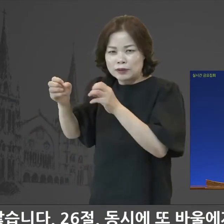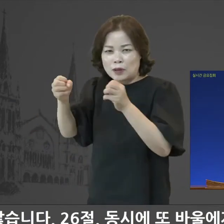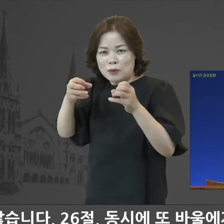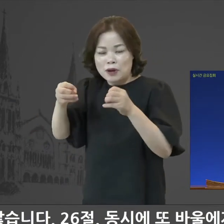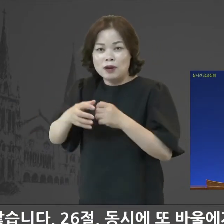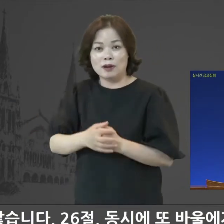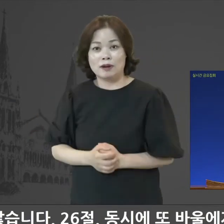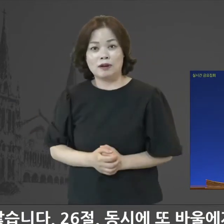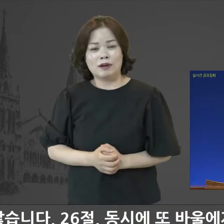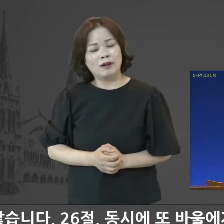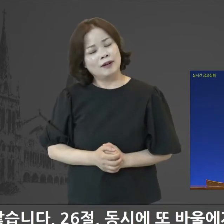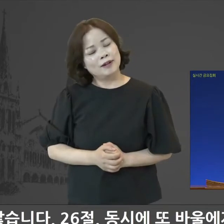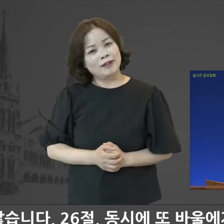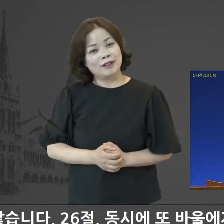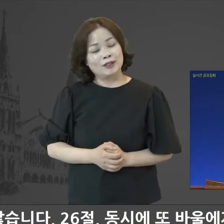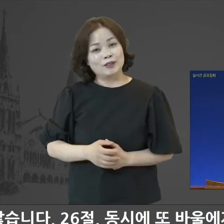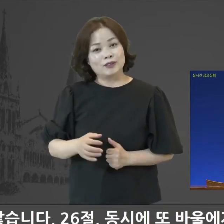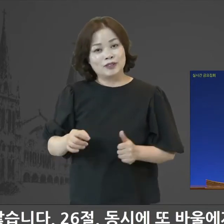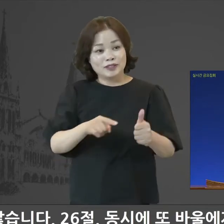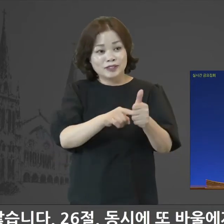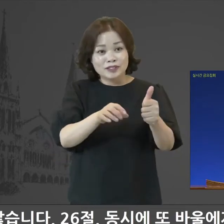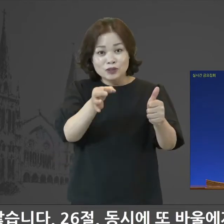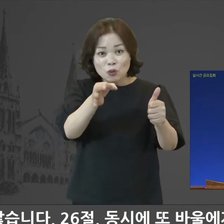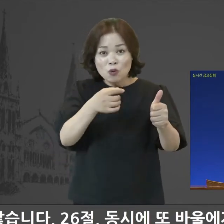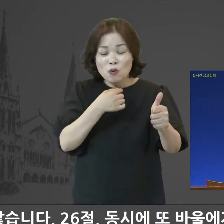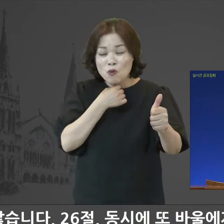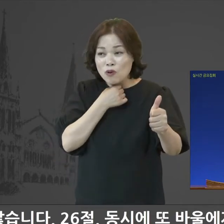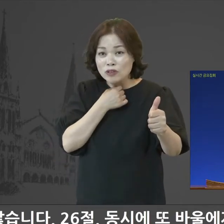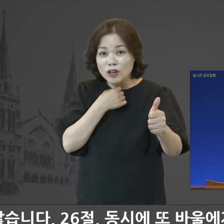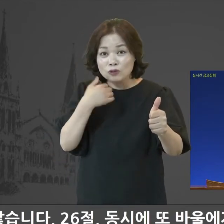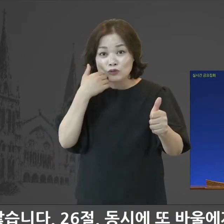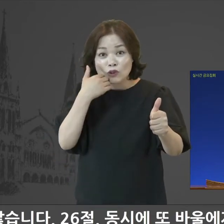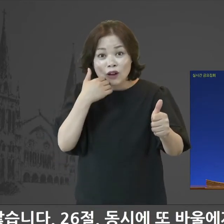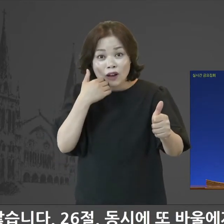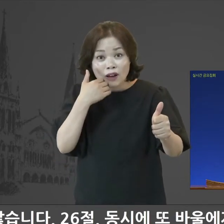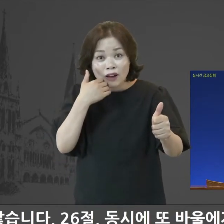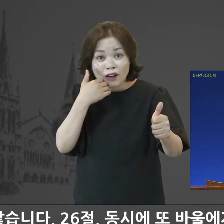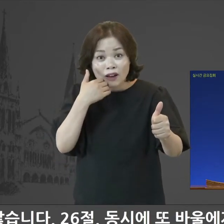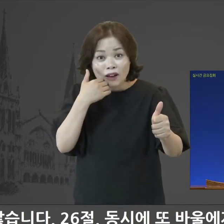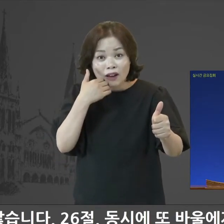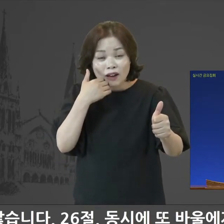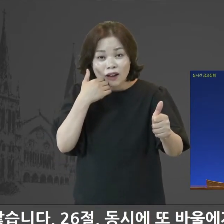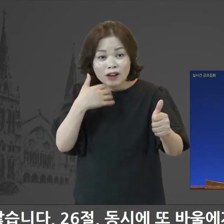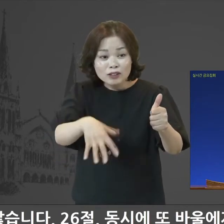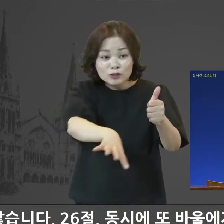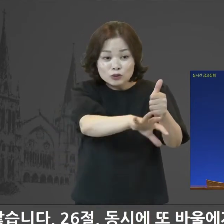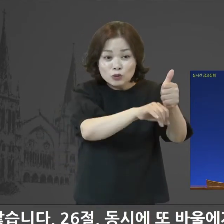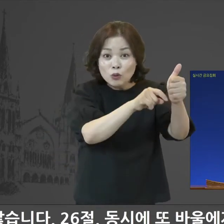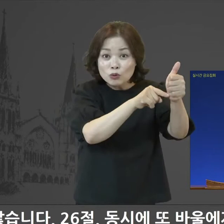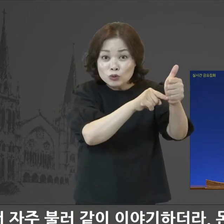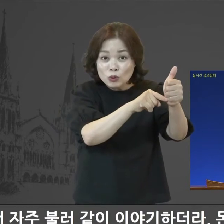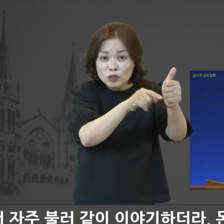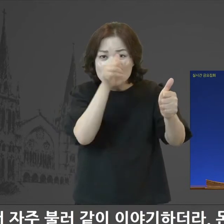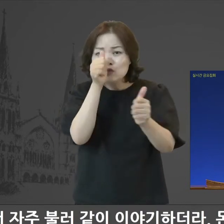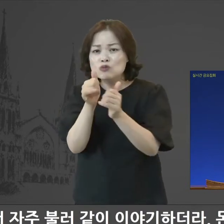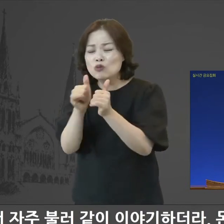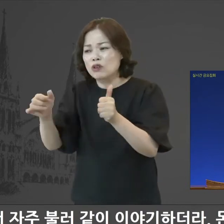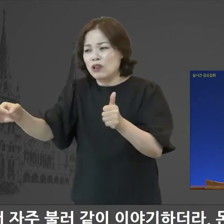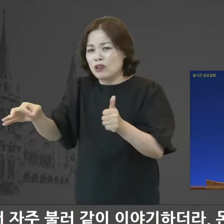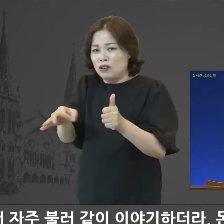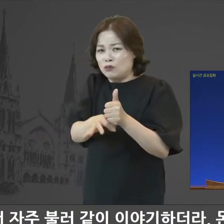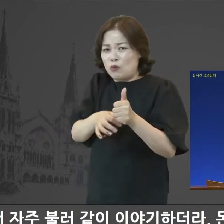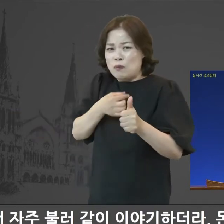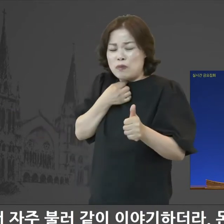이야기하더라. 야, 돈을 바라고 있어요. 누가 누구에게? 총독이 죄인에게 돈을